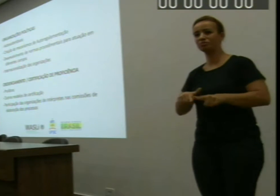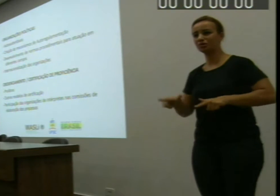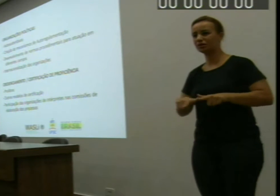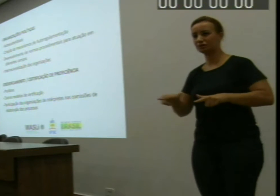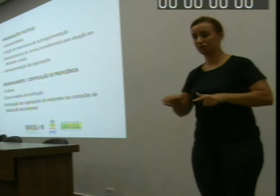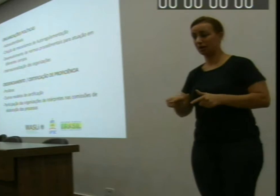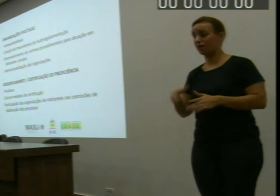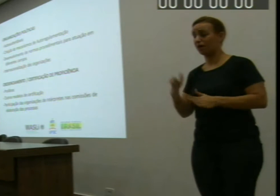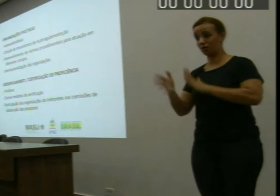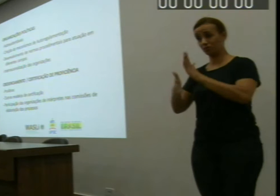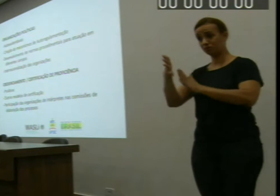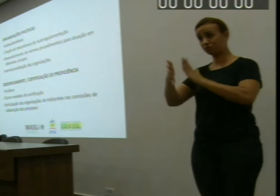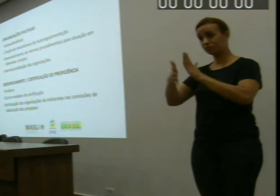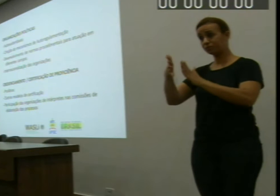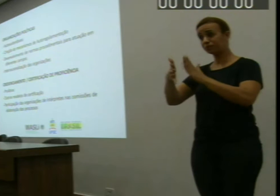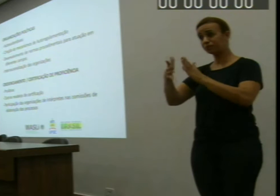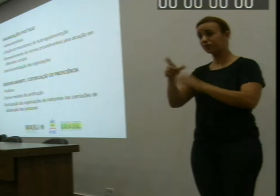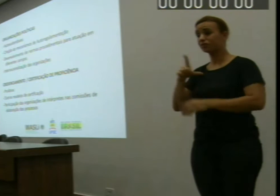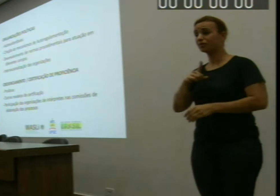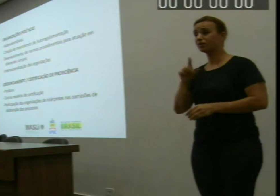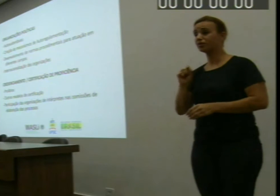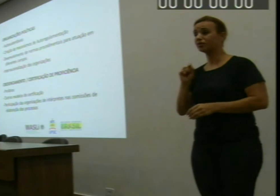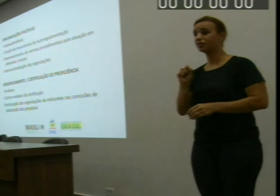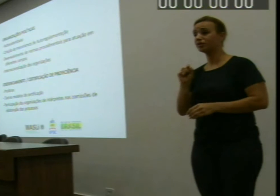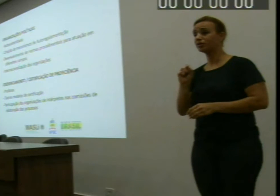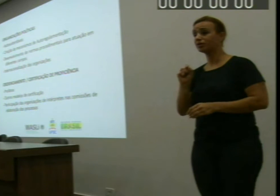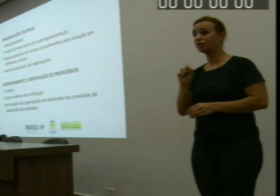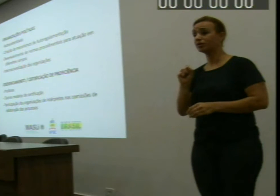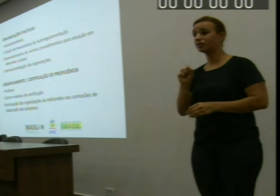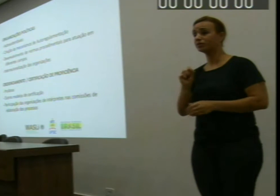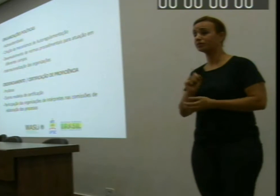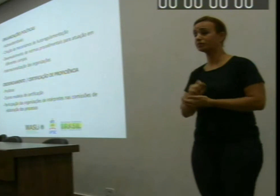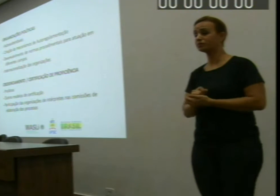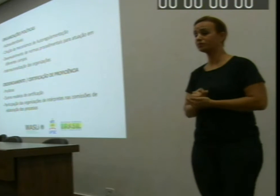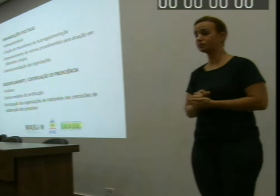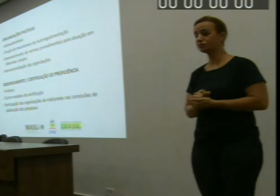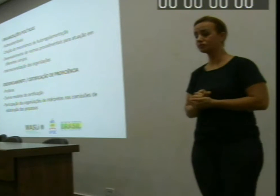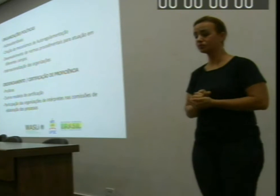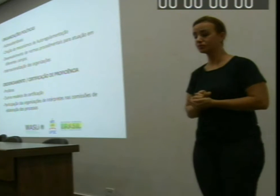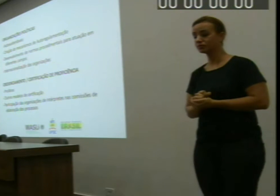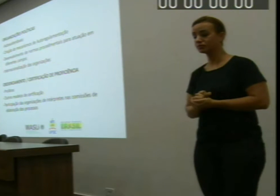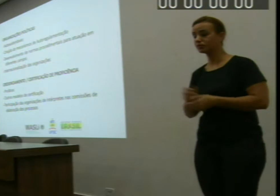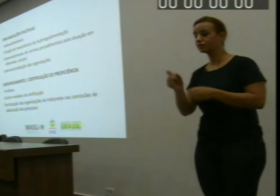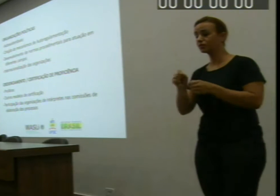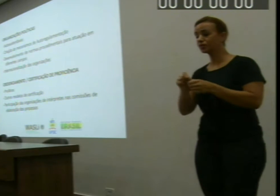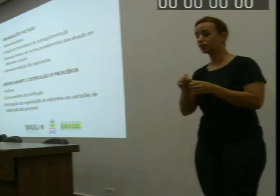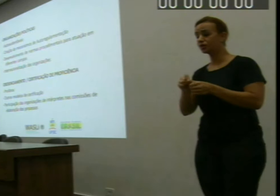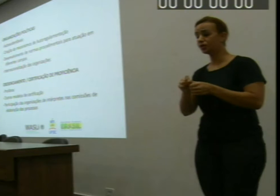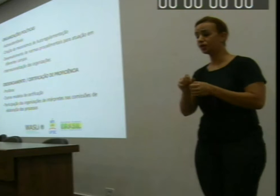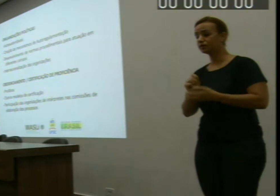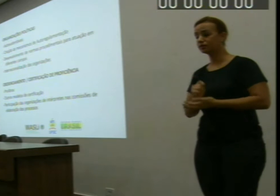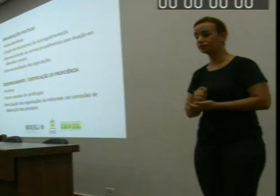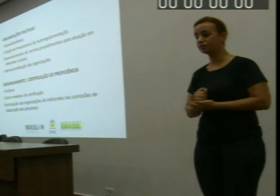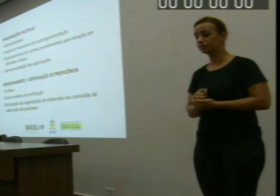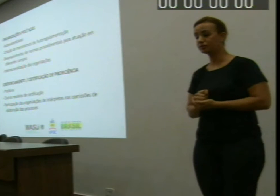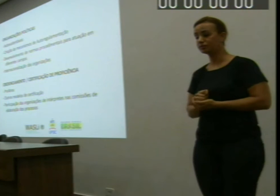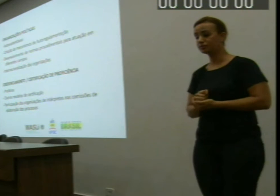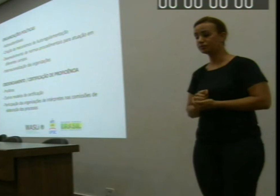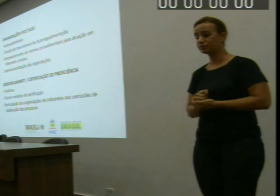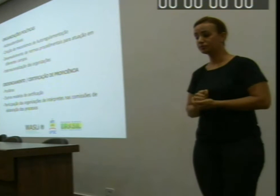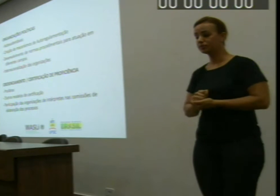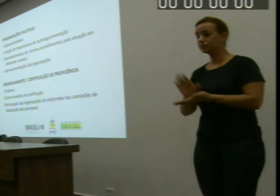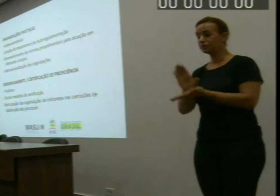língua de sinais ela não gera um risco social que que gere a necessidade de ter um